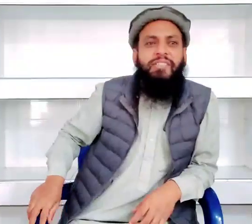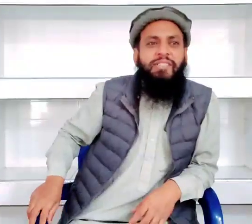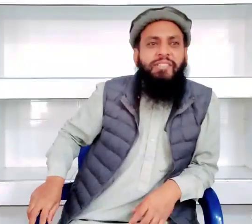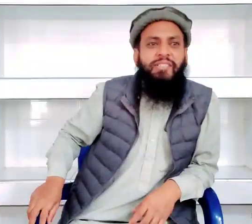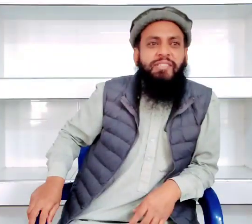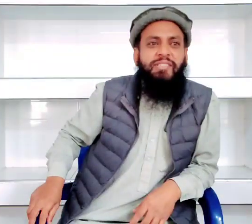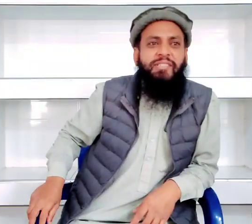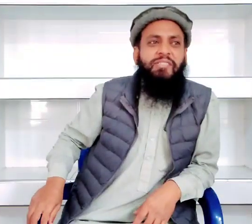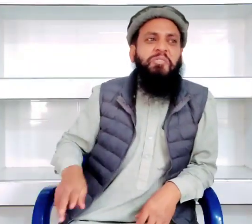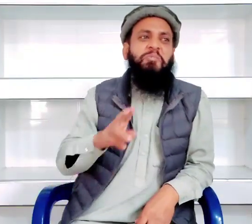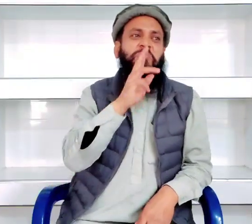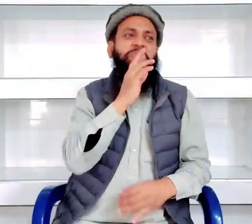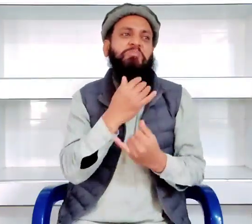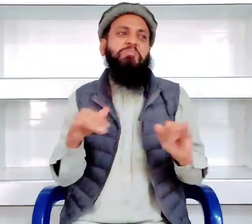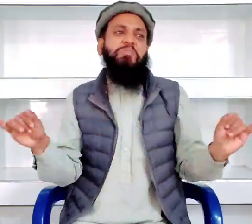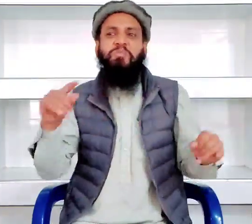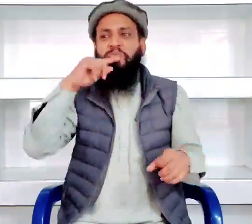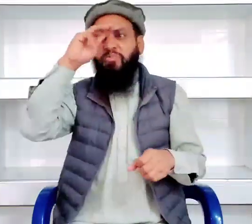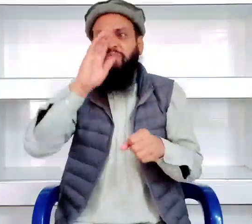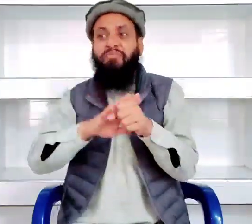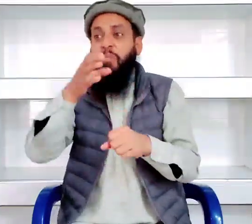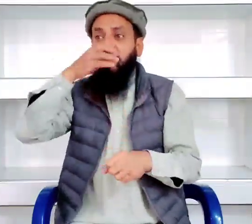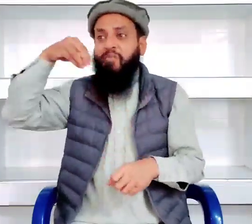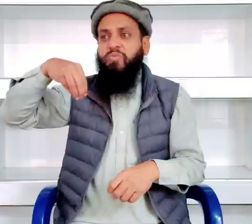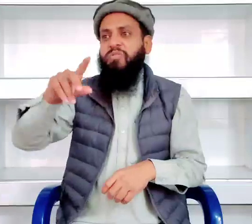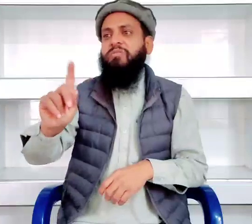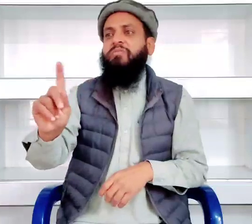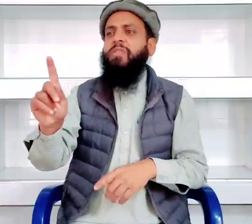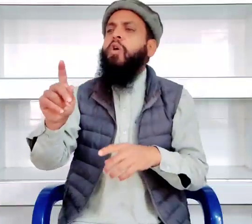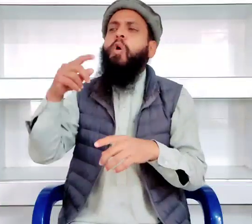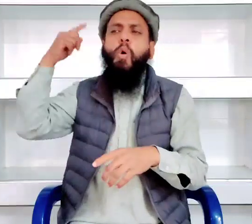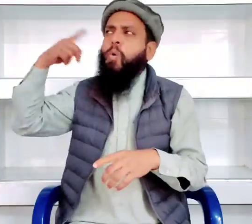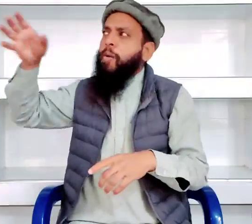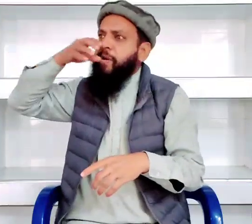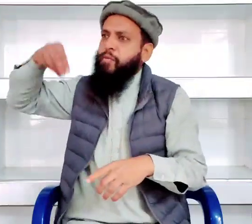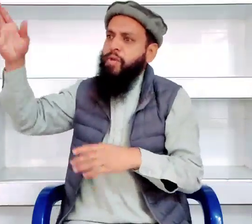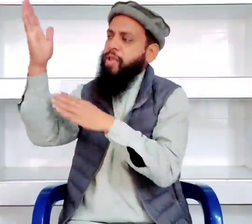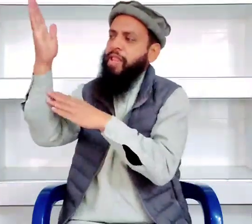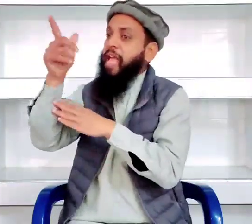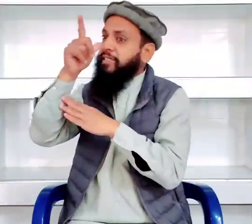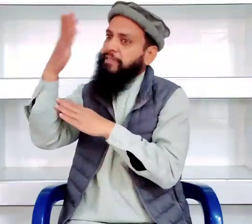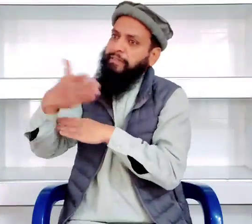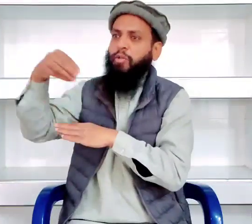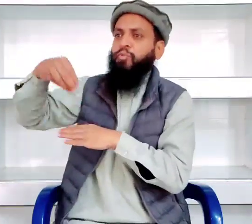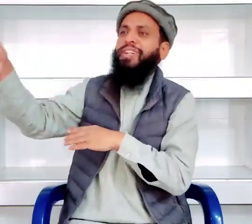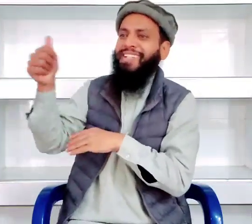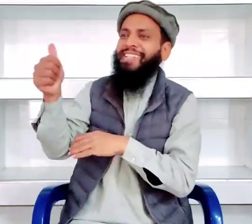ਨੇ ਬਣਾਇਆ ਆਪਣਾ ਫਾਰਮ ਔਰ ਉਹਦੇ ਅੰਦਰ ਨੇ ਮੱਛੀਆਂ ਜਿਹੜੀਆਂ ਨੇ ਰੱਖੀਆਂ ਨੇ ਲੇਕਿਨ ਉਸ ਮੱਛੀਆਂ ਨੂੰ ਕੱਢ